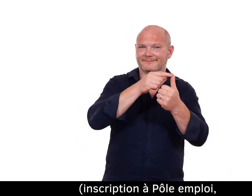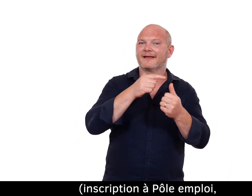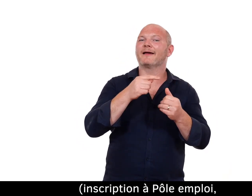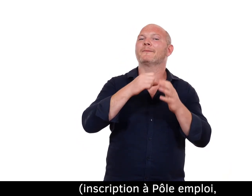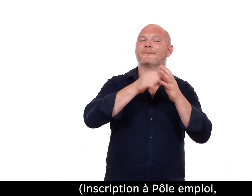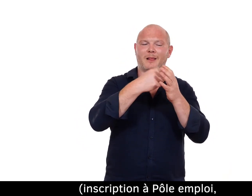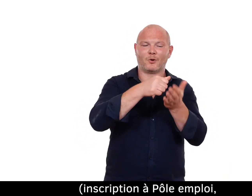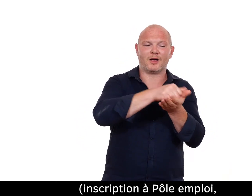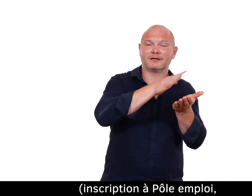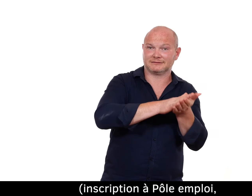Inscription à Pôle emploi,